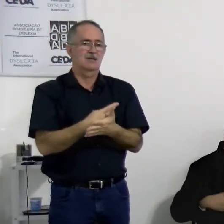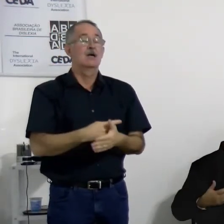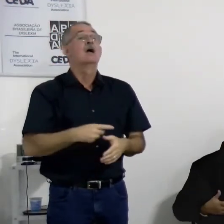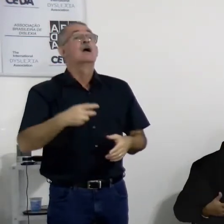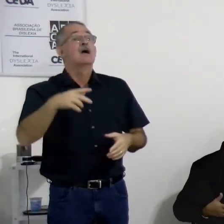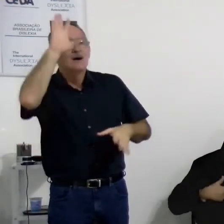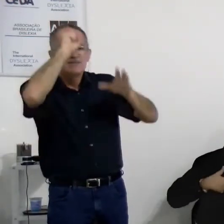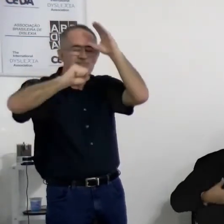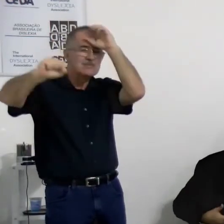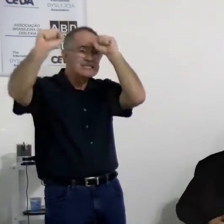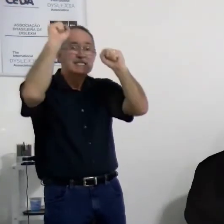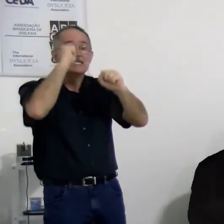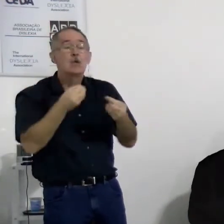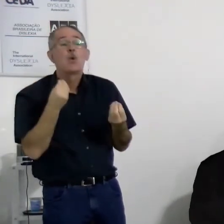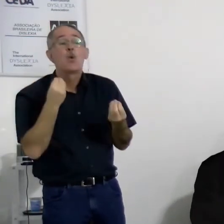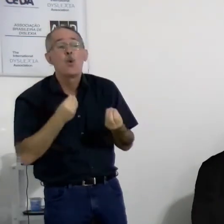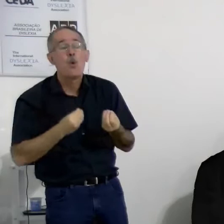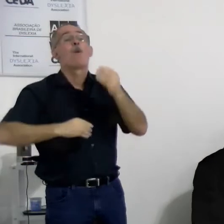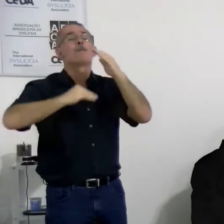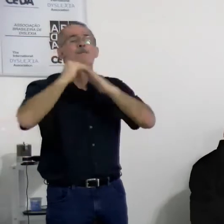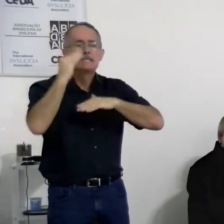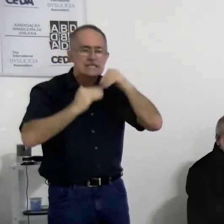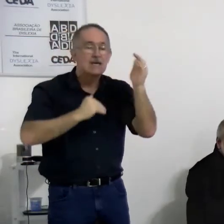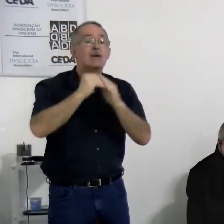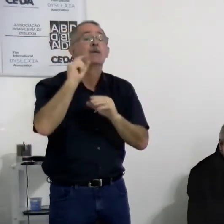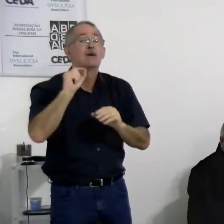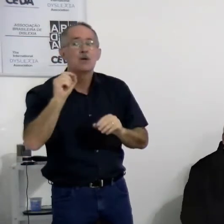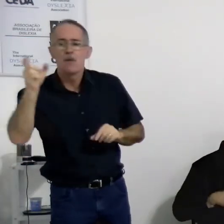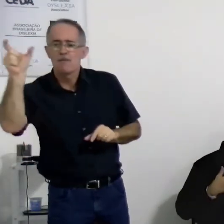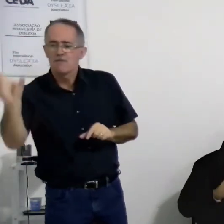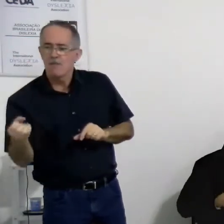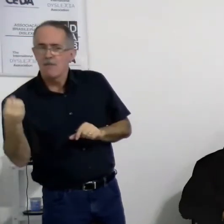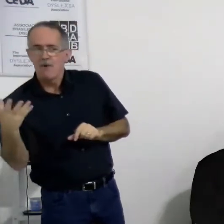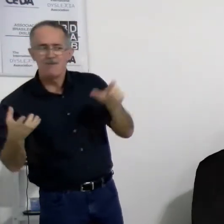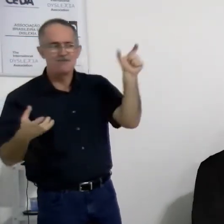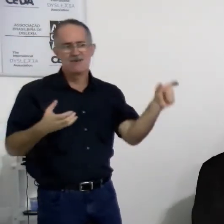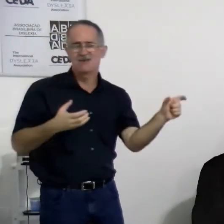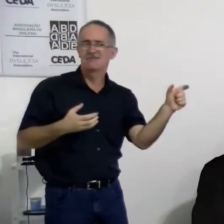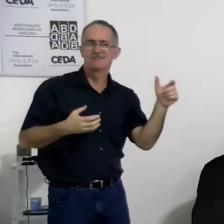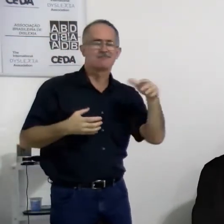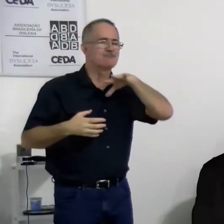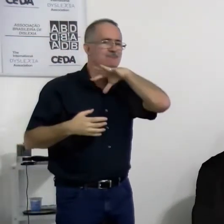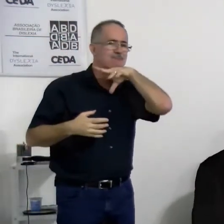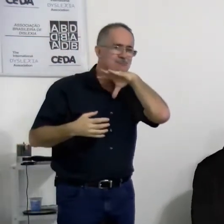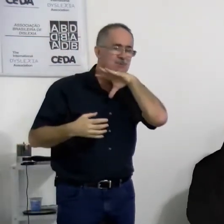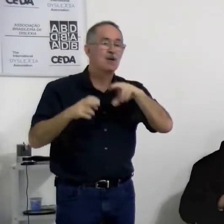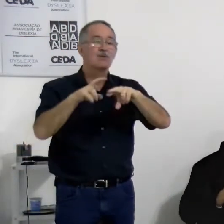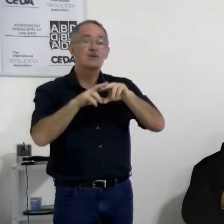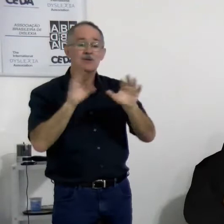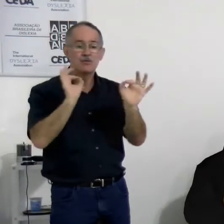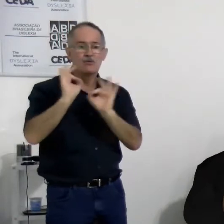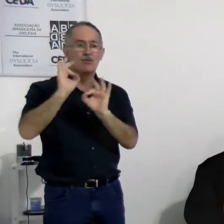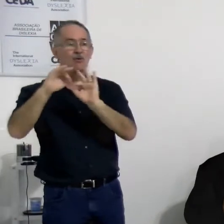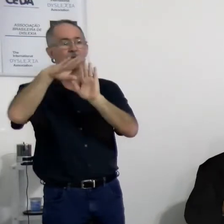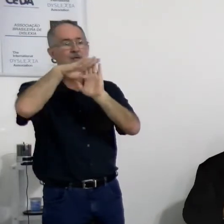pacientes. Ele aprendeu na prática aquilo que funcionava e que deixava de funcionar, porque ele coordenava esse programa e